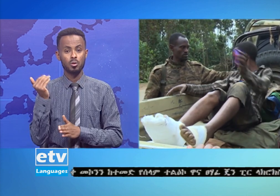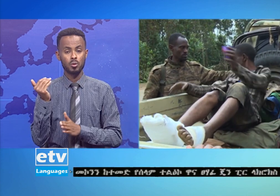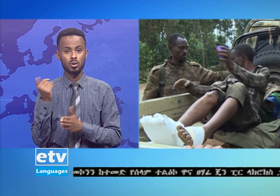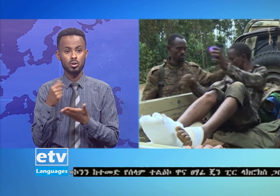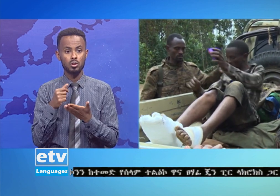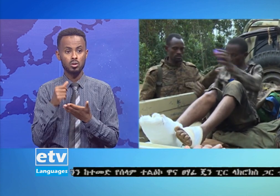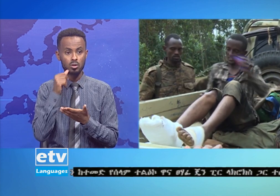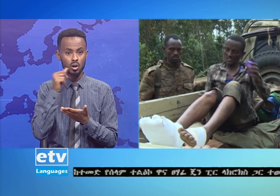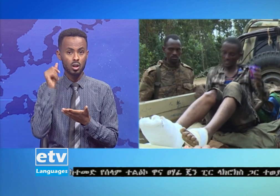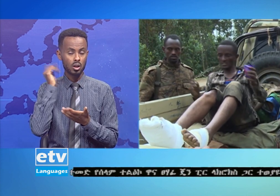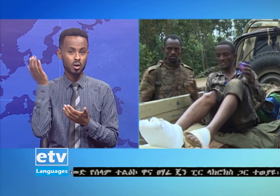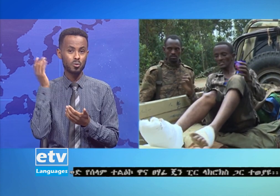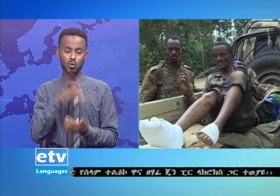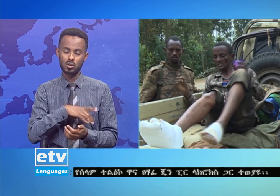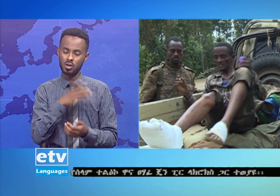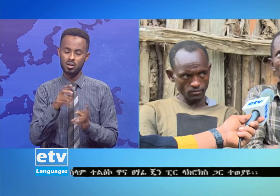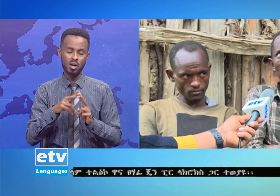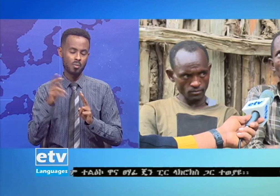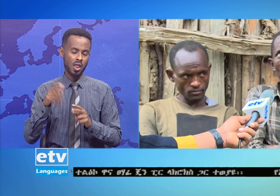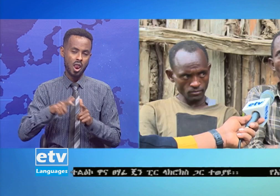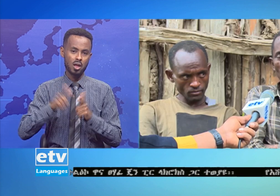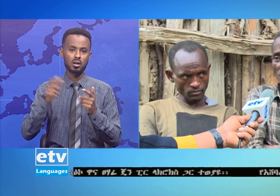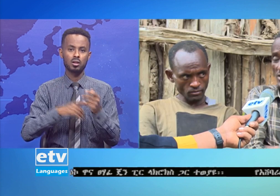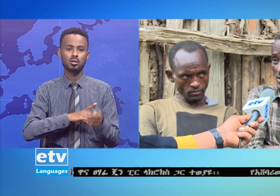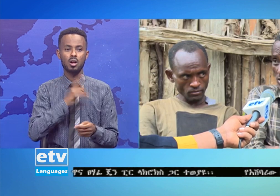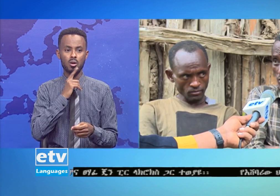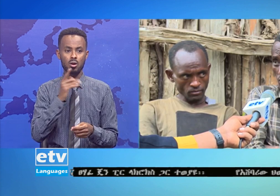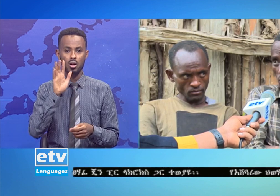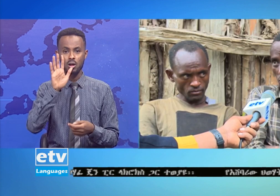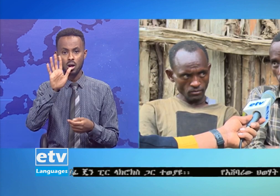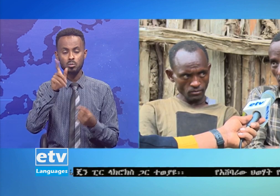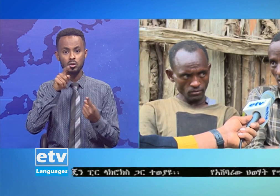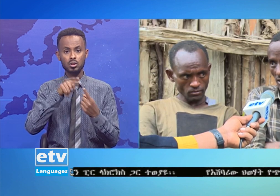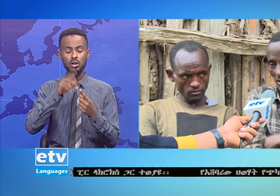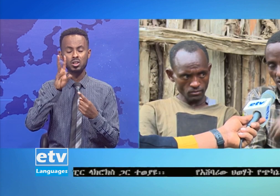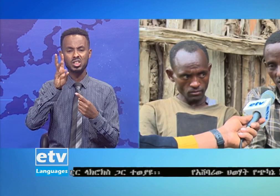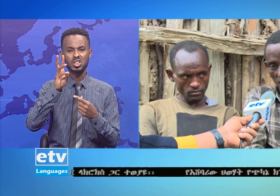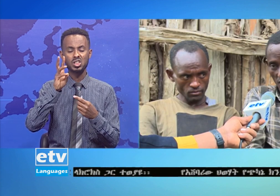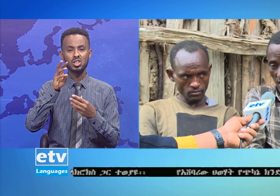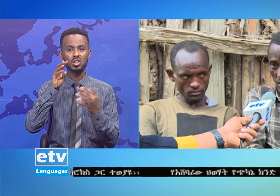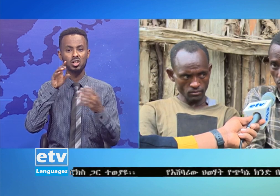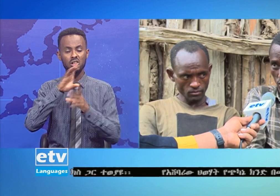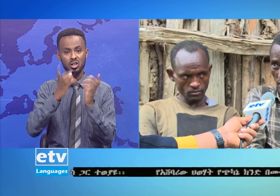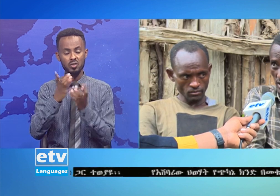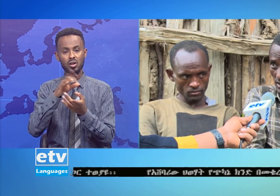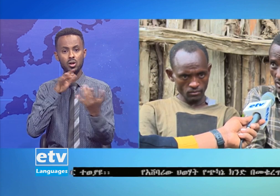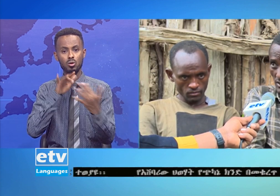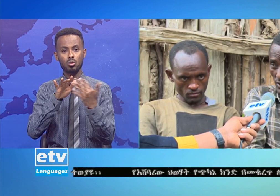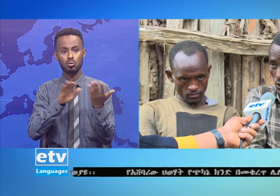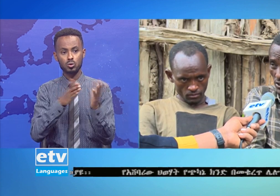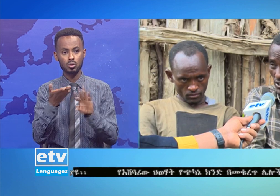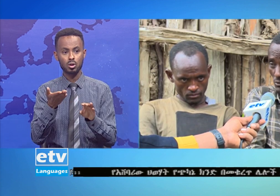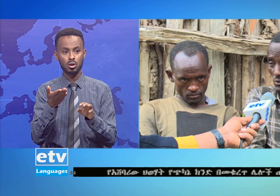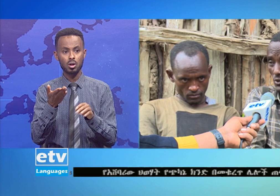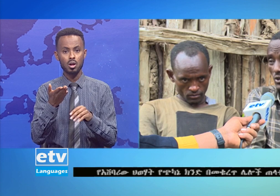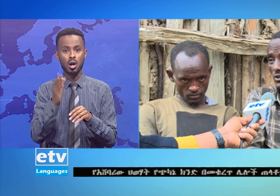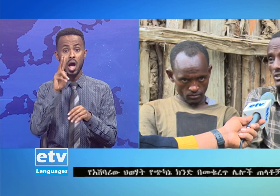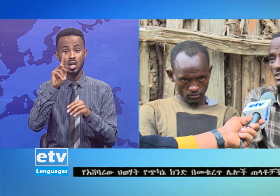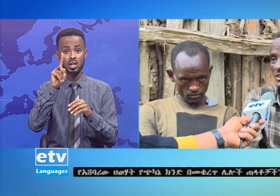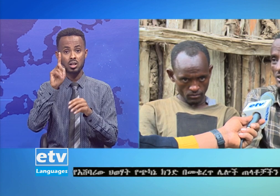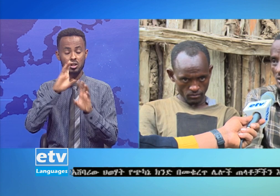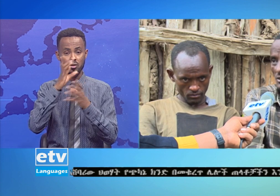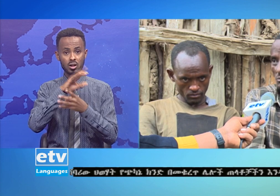ትናንትና የገጠመው ኪሳራ በጣም ትልቅ ነው። 5-6 ክፍለ ጦር መጥተዋል። አንድ ክፍለ ጦር እስከ